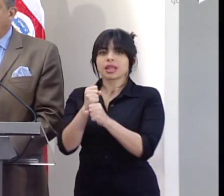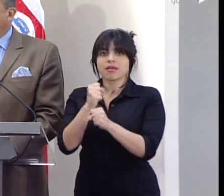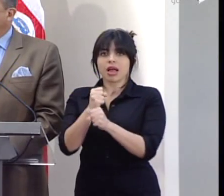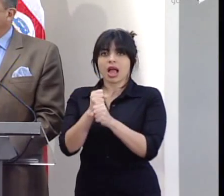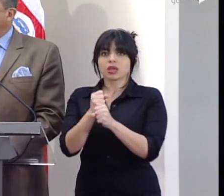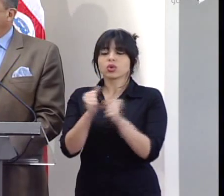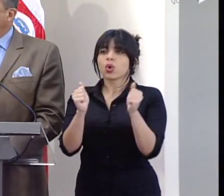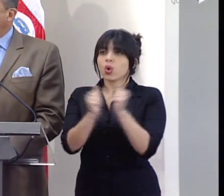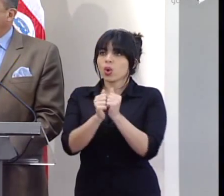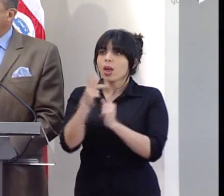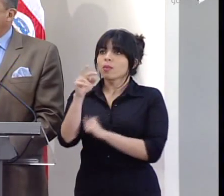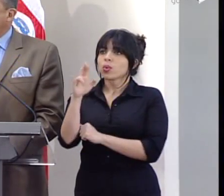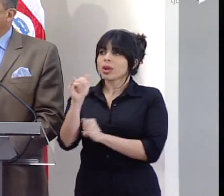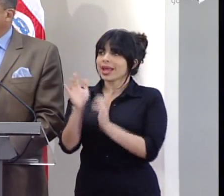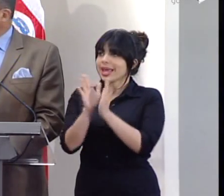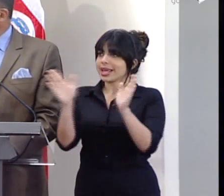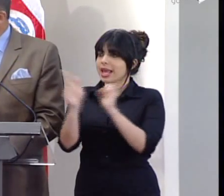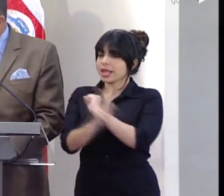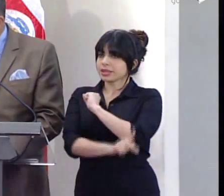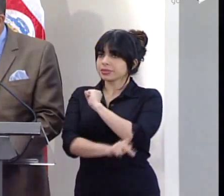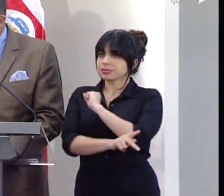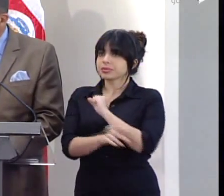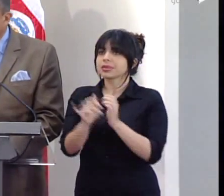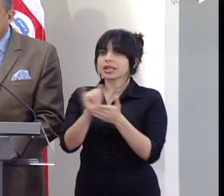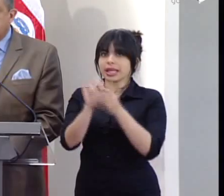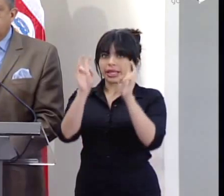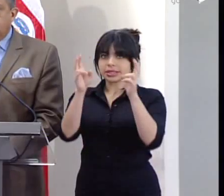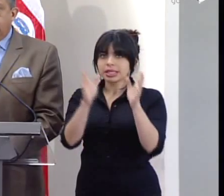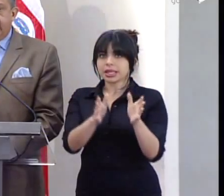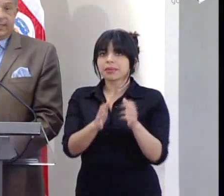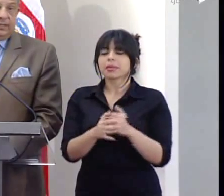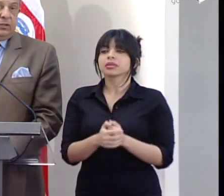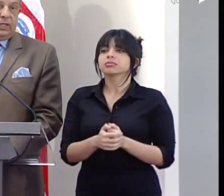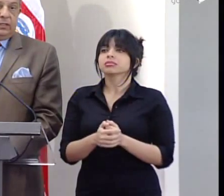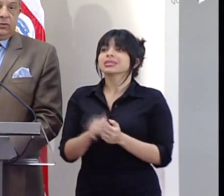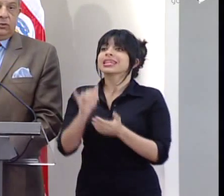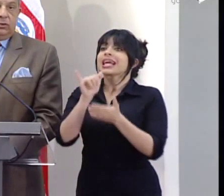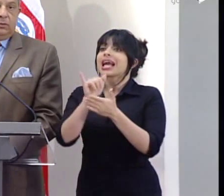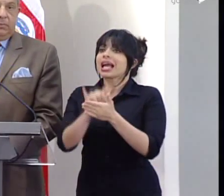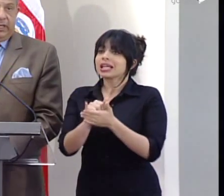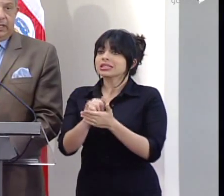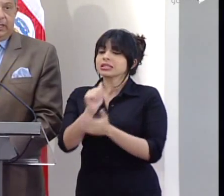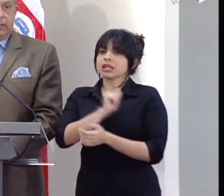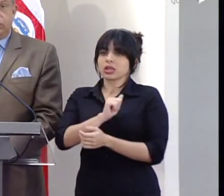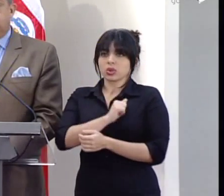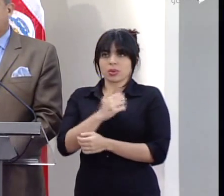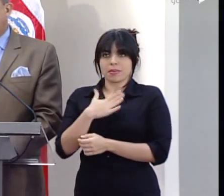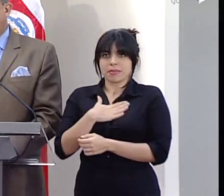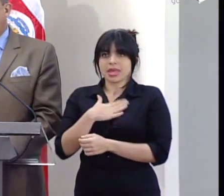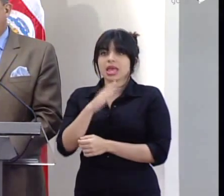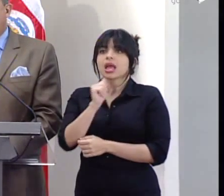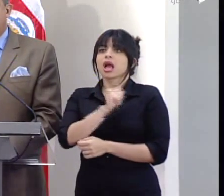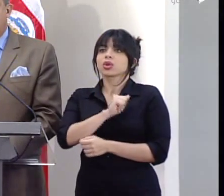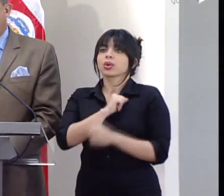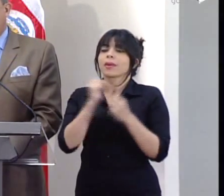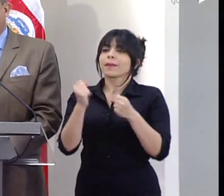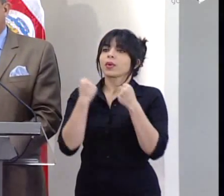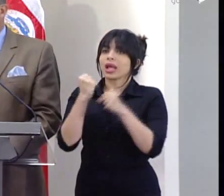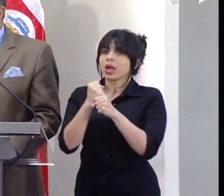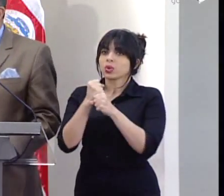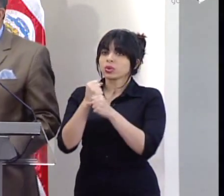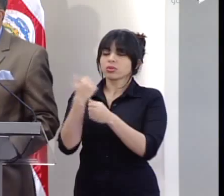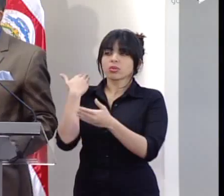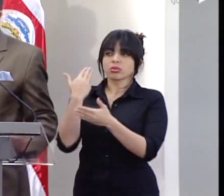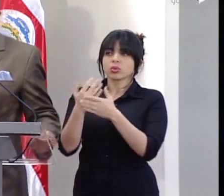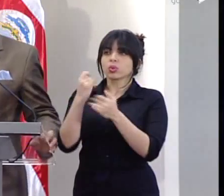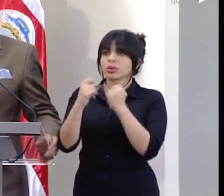trabajando con la Procuraduría General de la República en ese marco. Esa ha sido la actitud mía y la actitud del Poder Ejecutivo a lo largo de